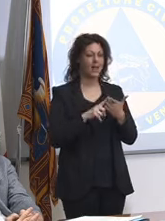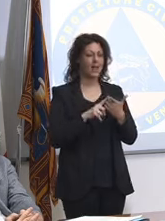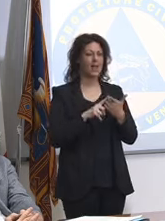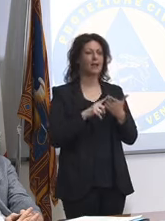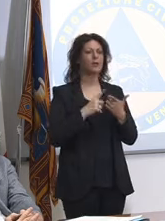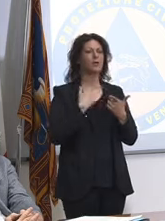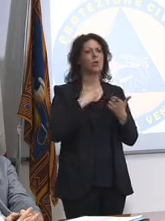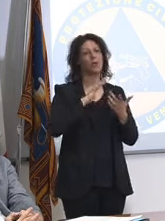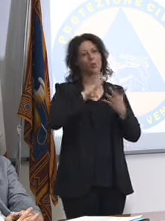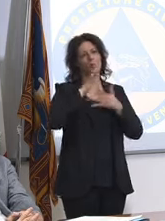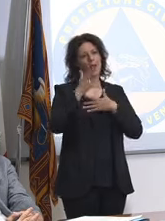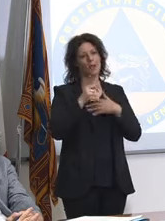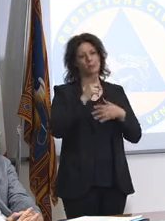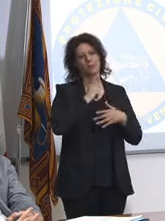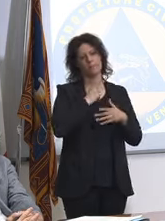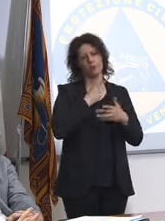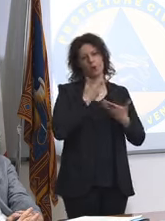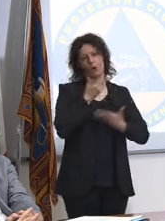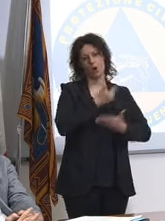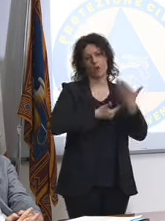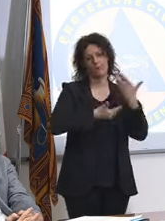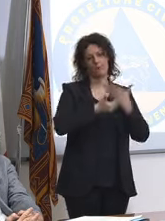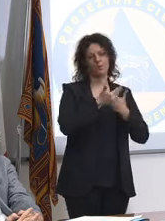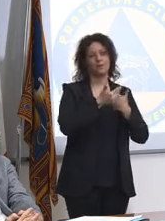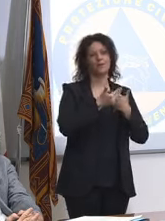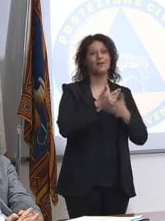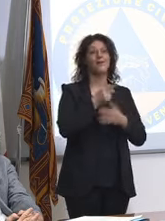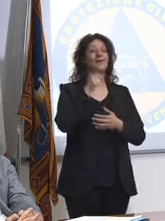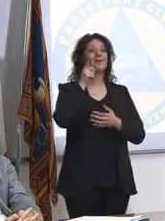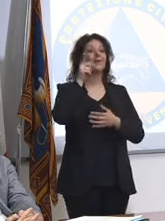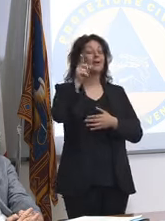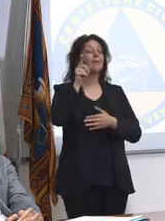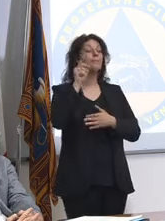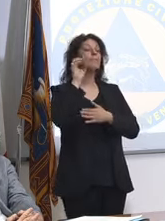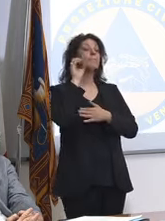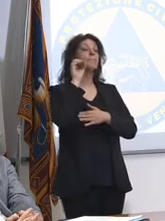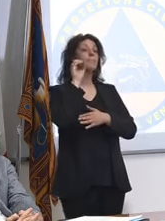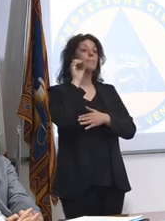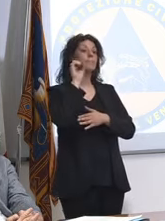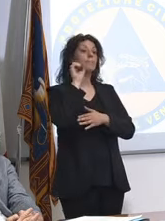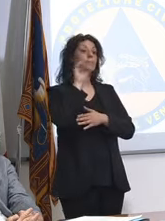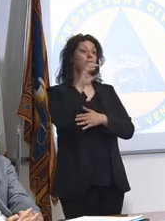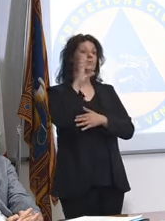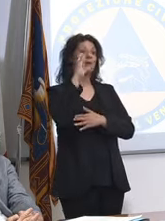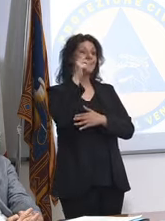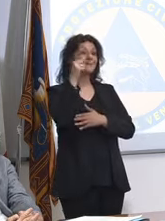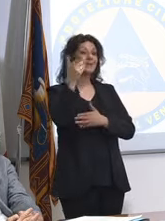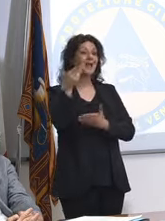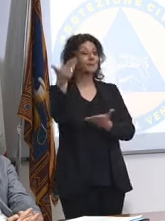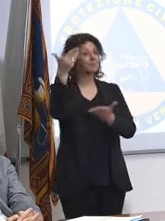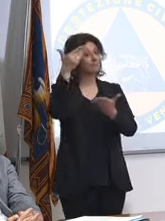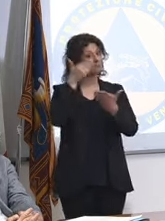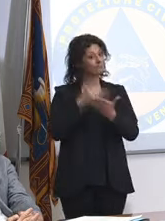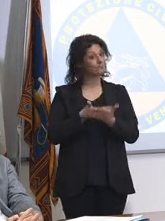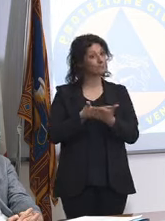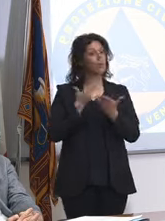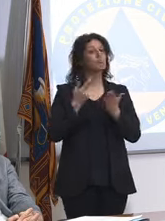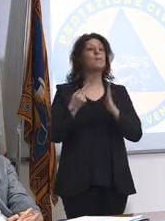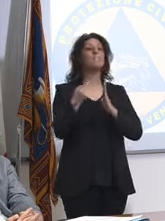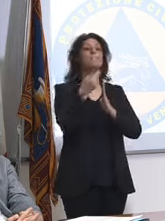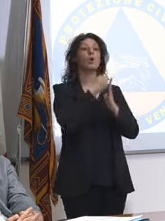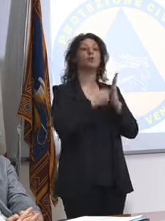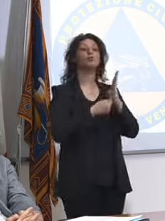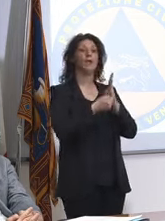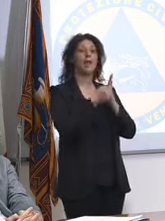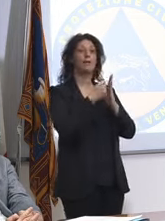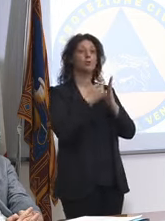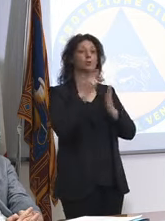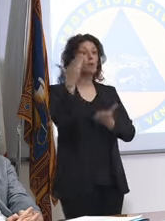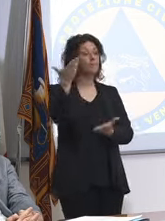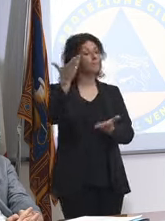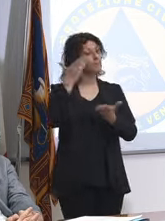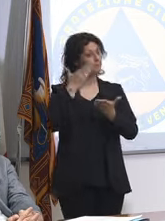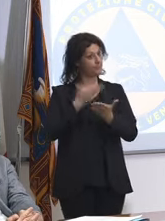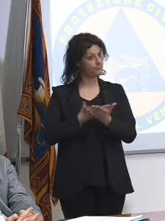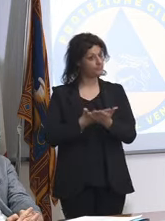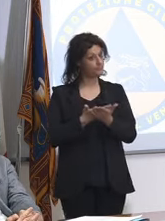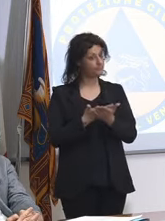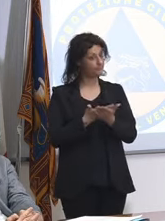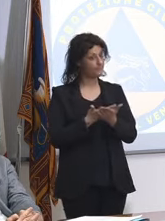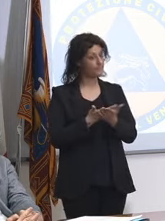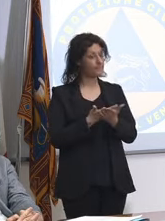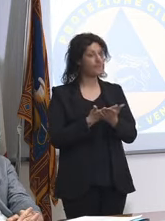mio collaboratore, dove il professor Crisanti ci ha presentato un progetto, quella volta sì, per quanto riguarda